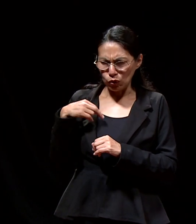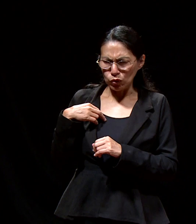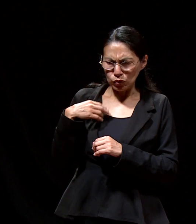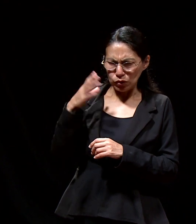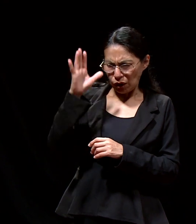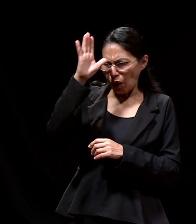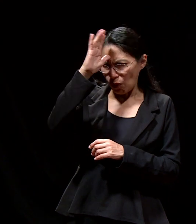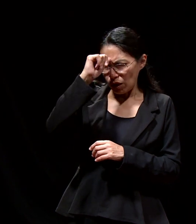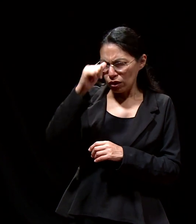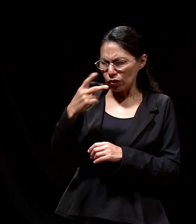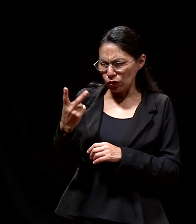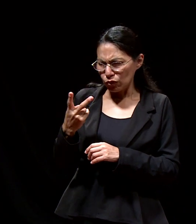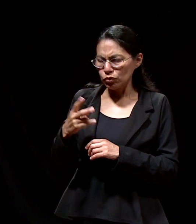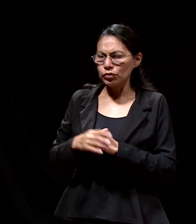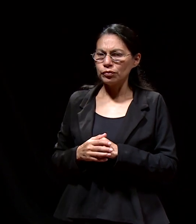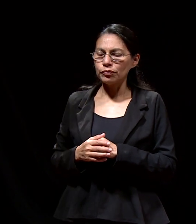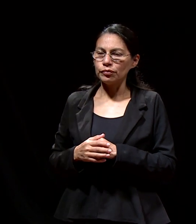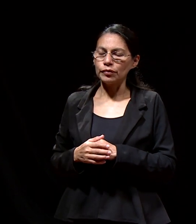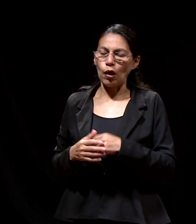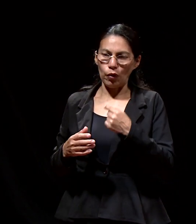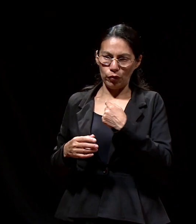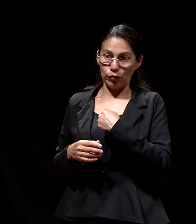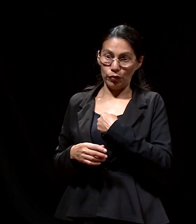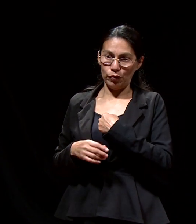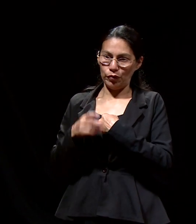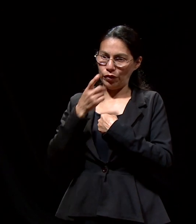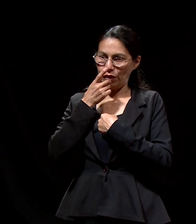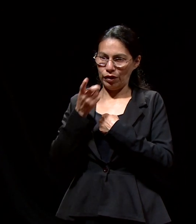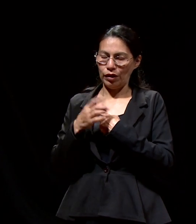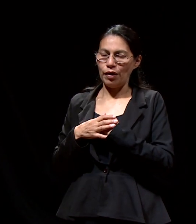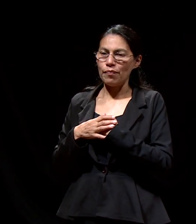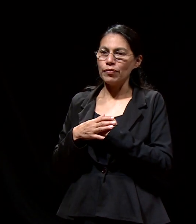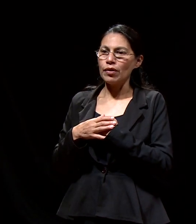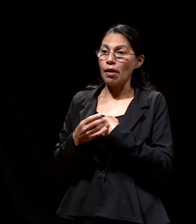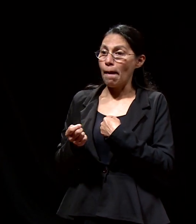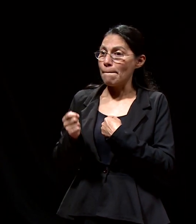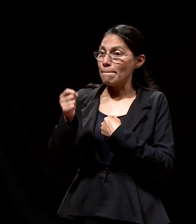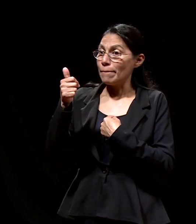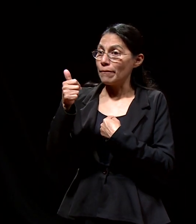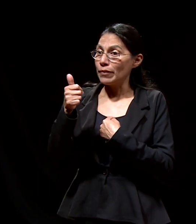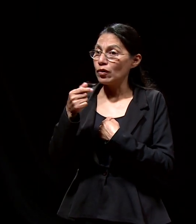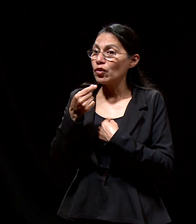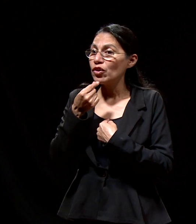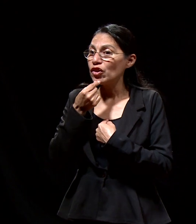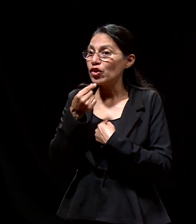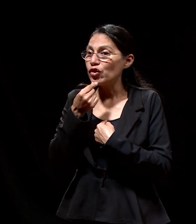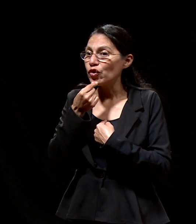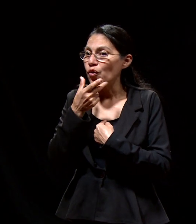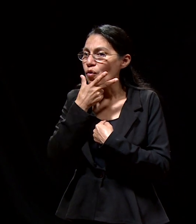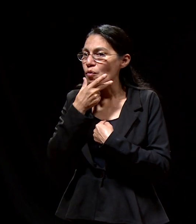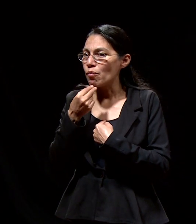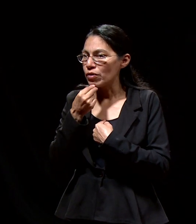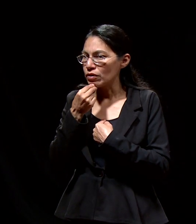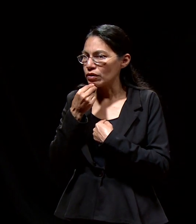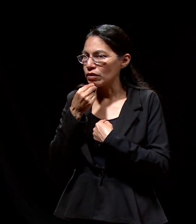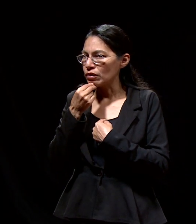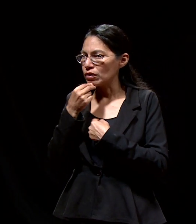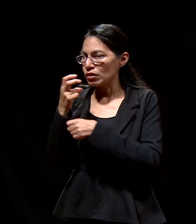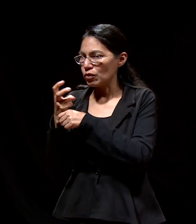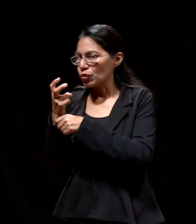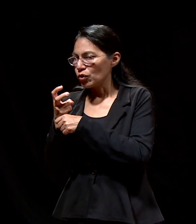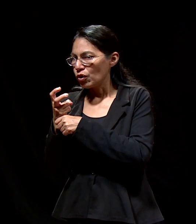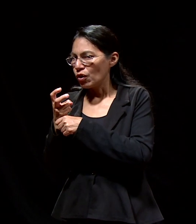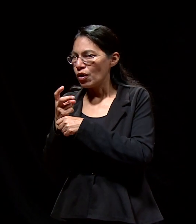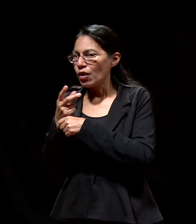acuerdo en eso entonces le dije bueno yo quiero que el primero sea niño y la segunda